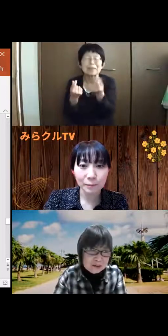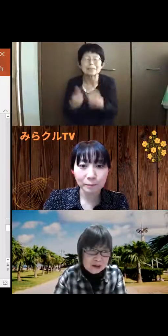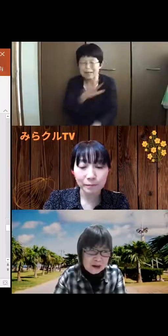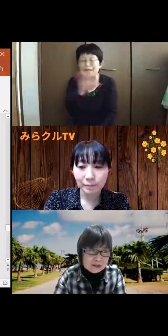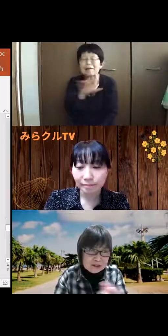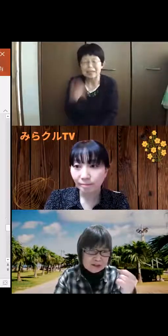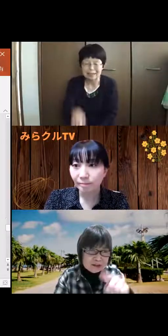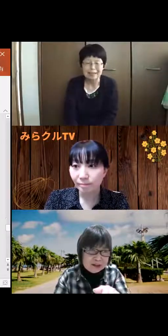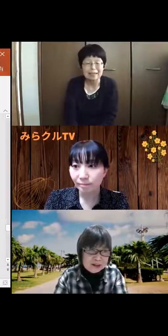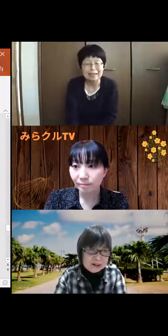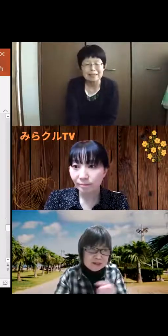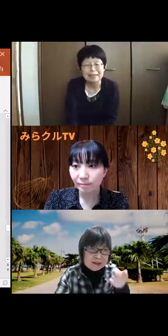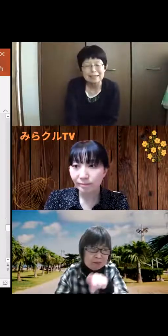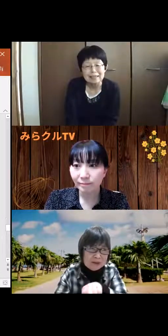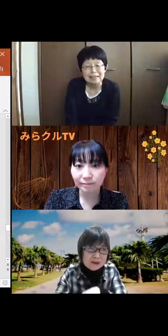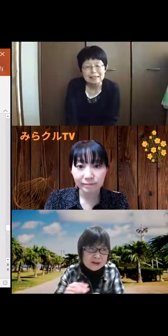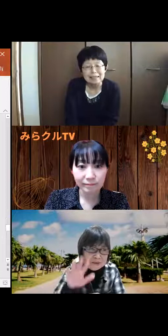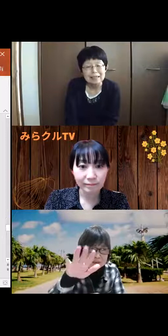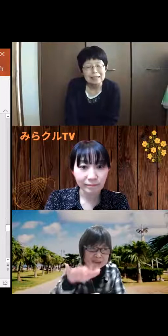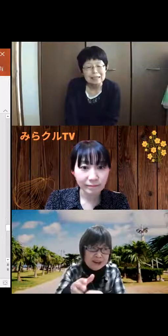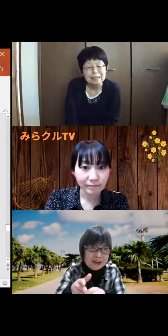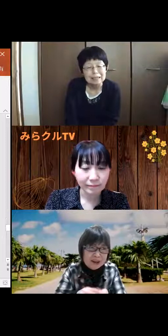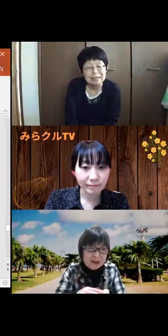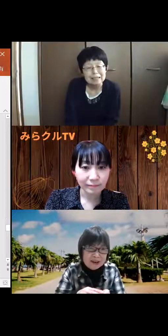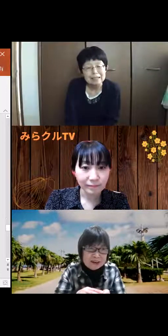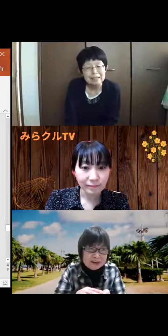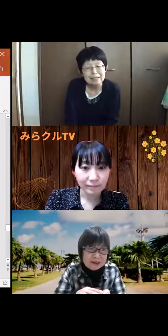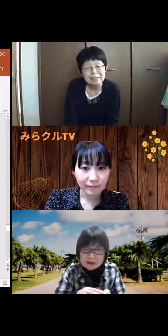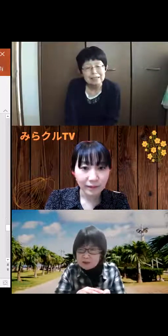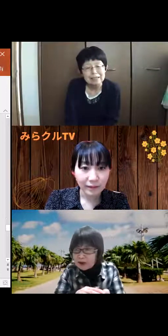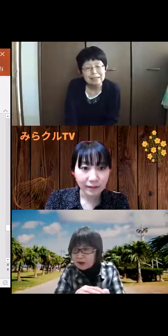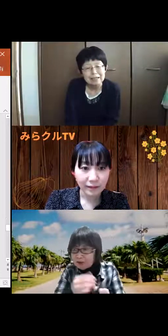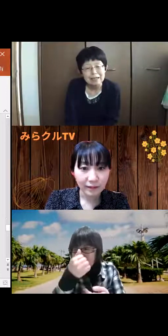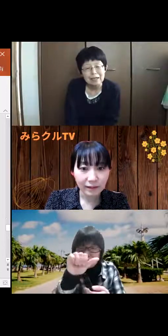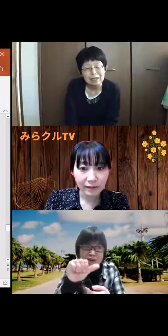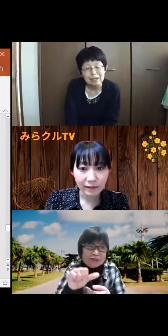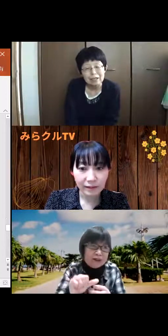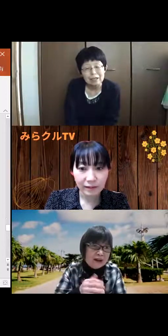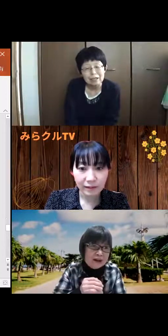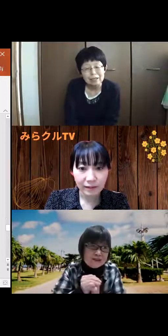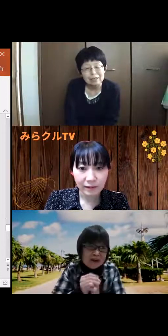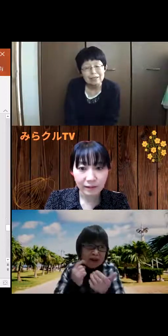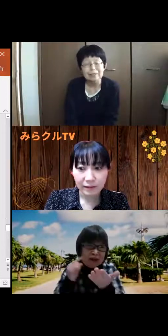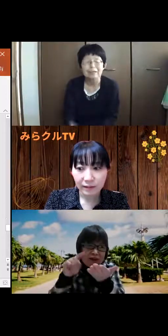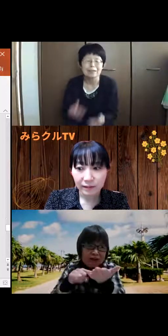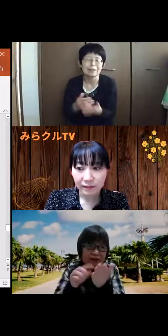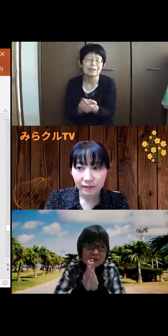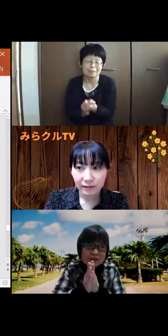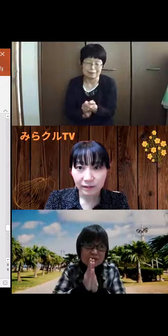また次もありますので、あの、あと5分しかないので、簡単に説明して